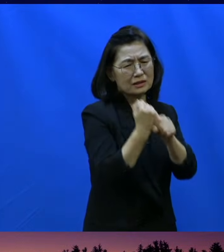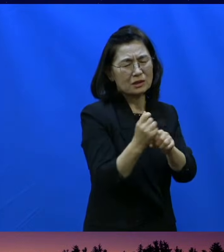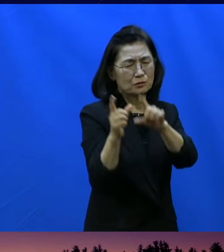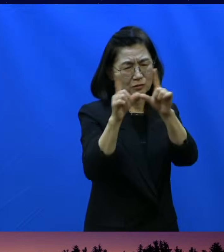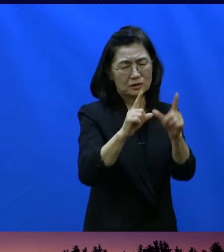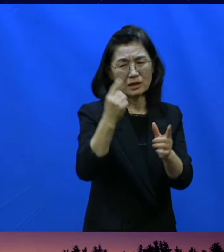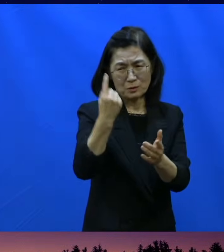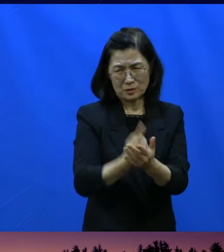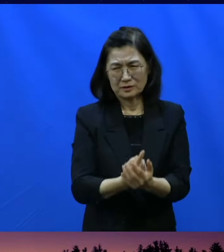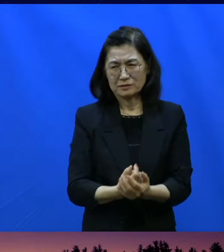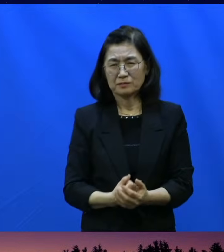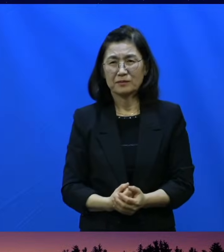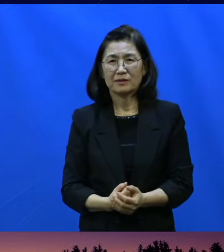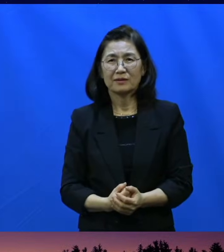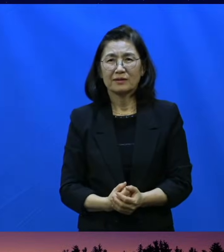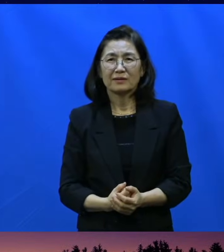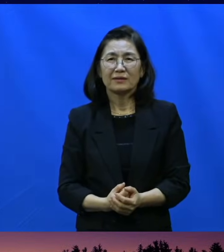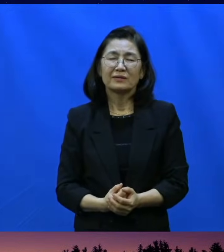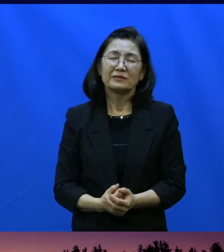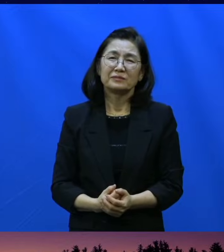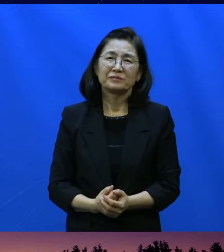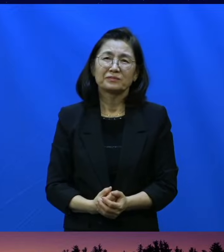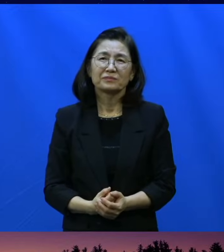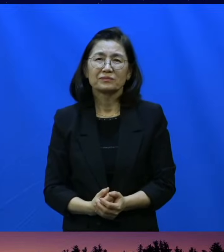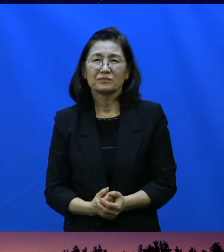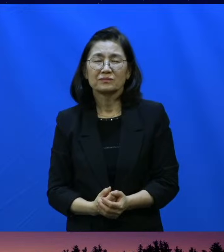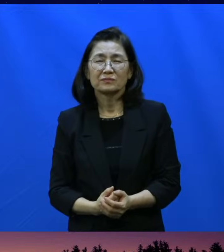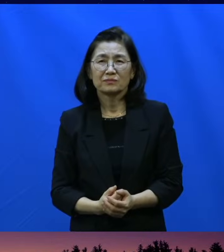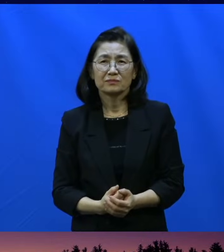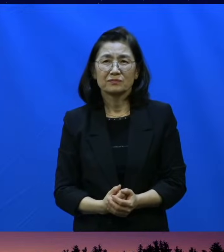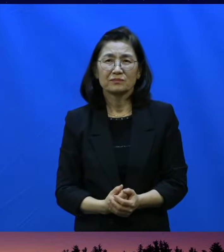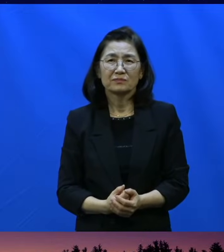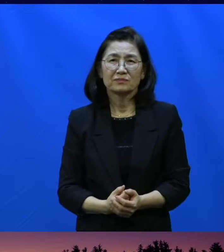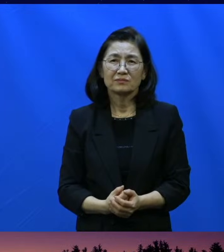그냥 힘을 쓰고 사는 거예요. 악을 쓰면서.